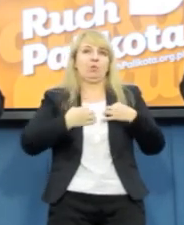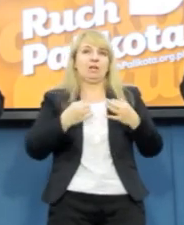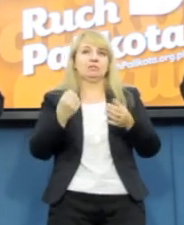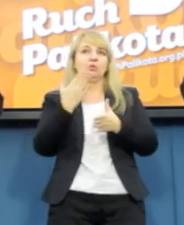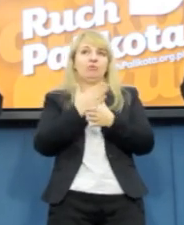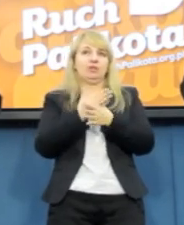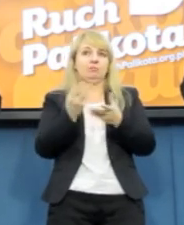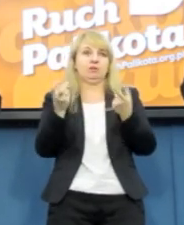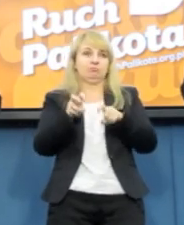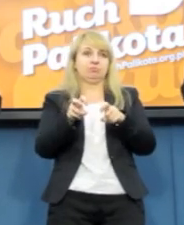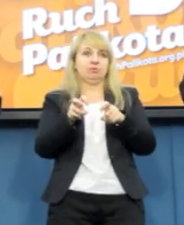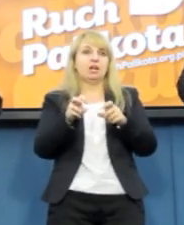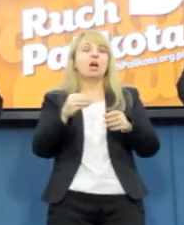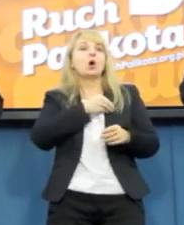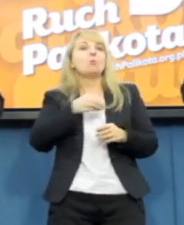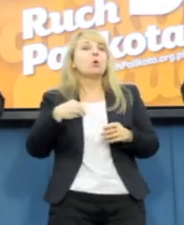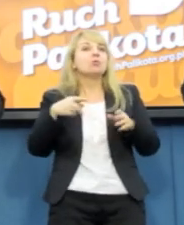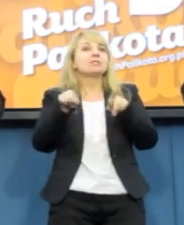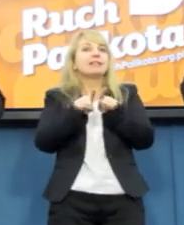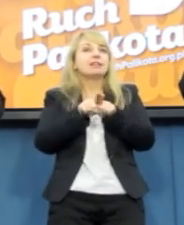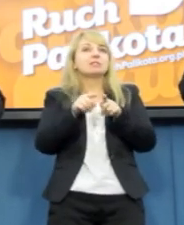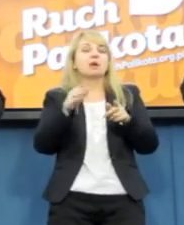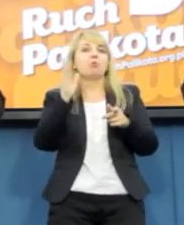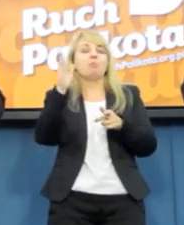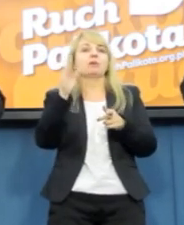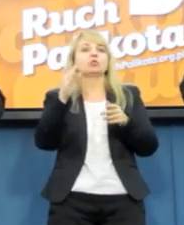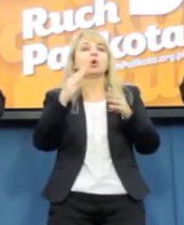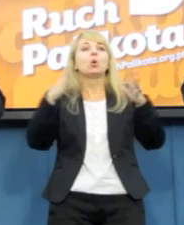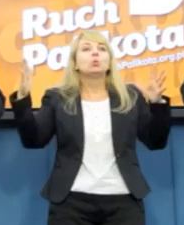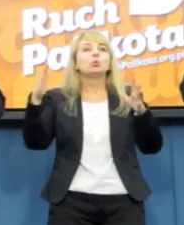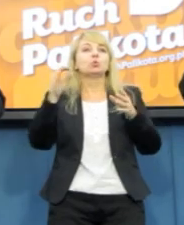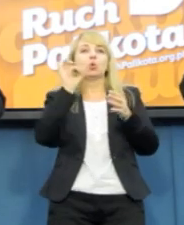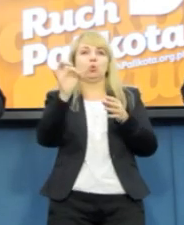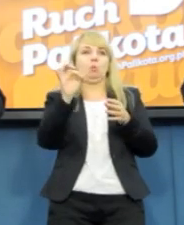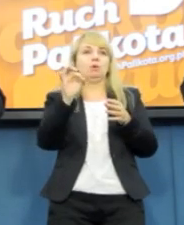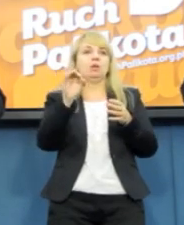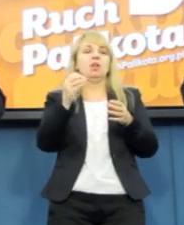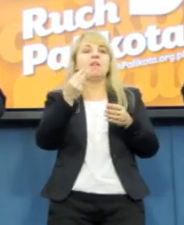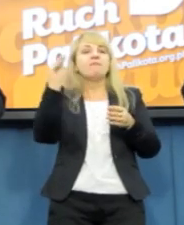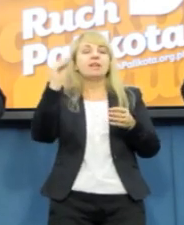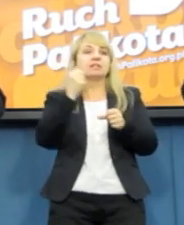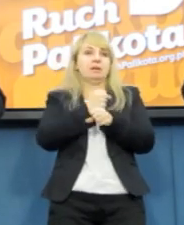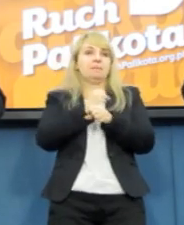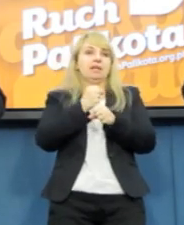bardzo pozytywnym, ponieważ spowoduje wzrost zatrudnienia, więcej nowych firm to wzrost zatrudnienia i jednocześnie wyższe